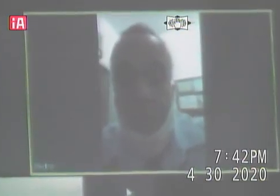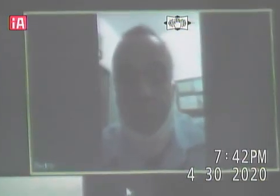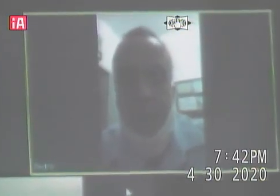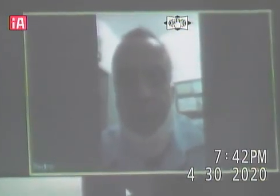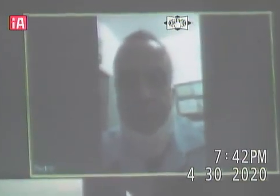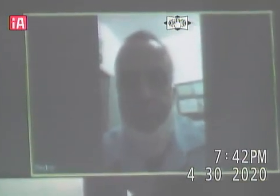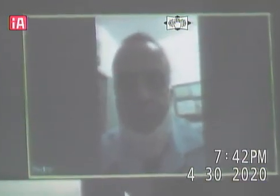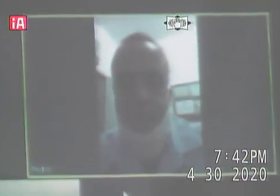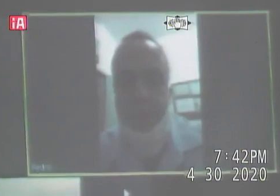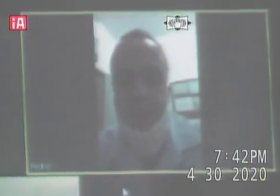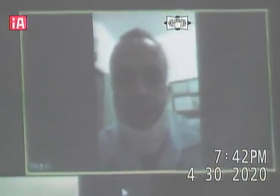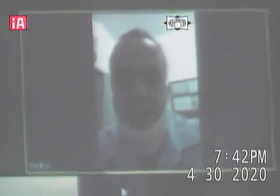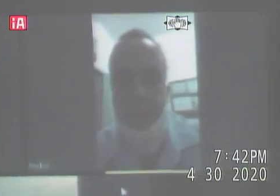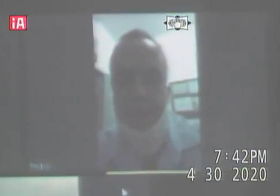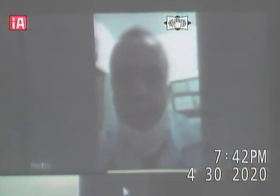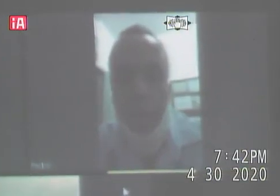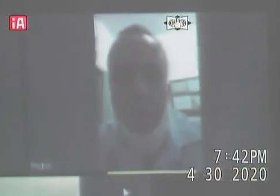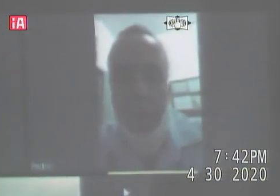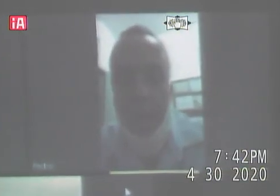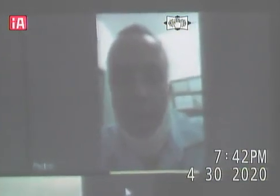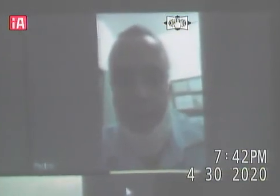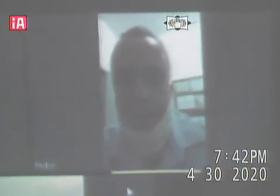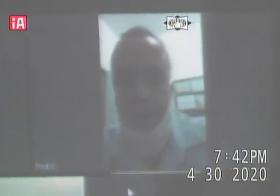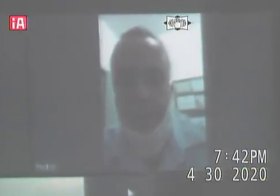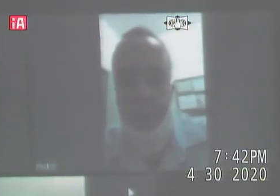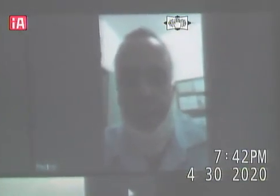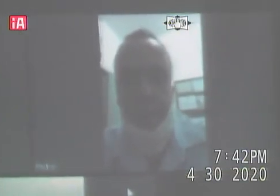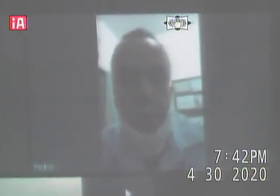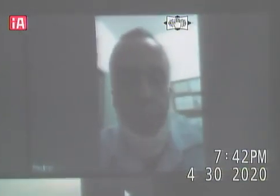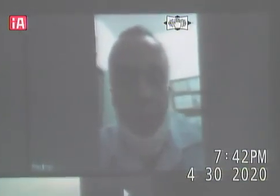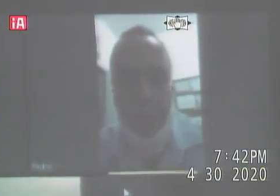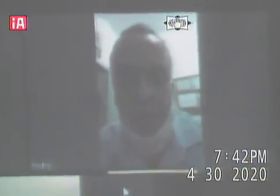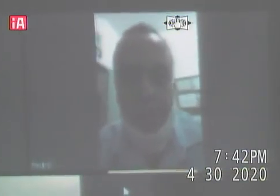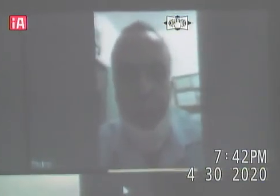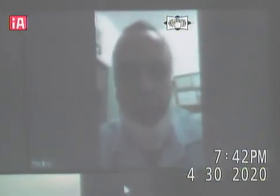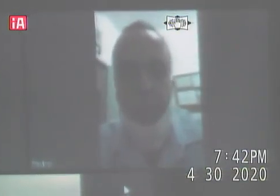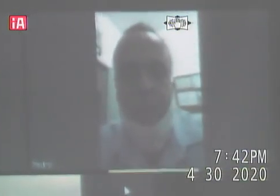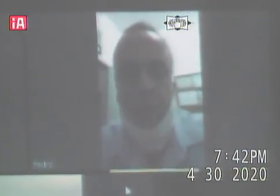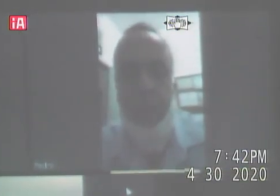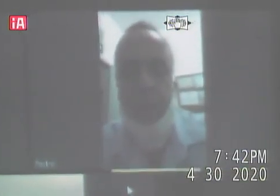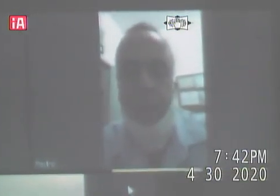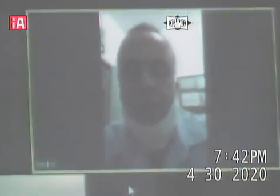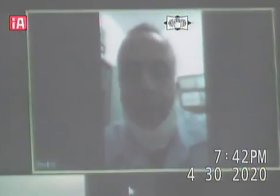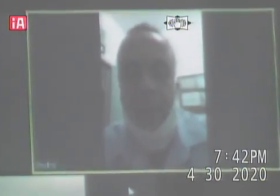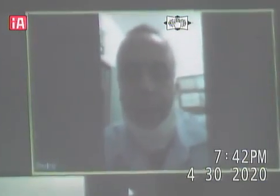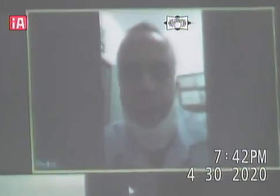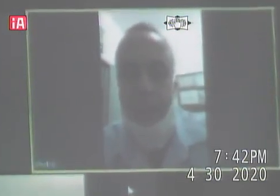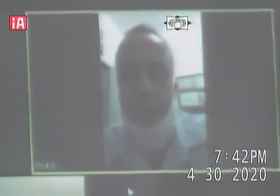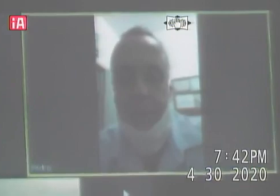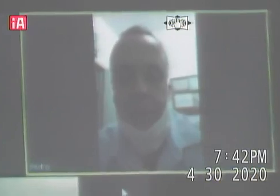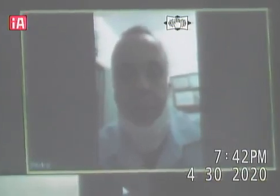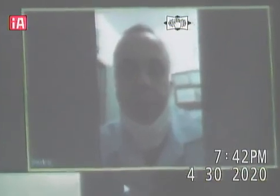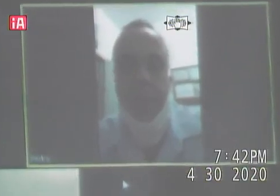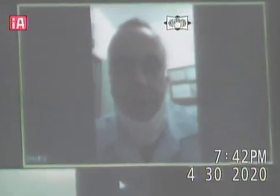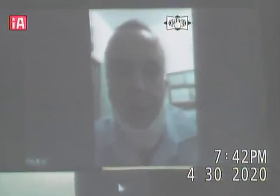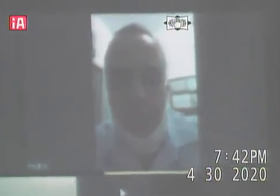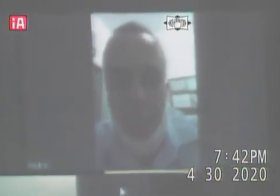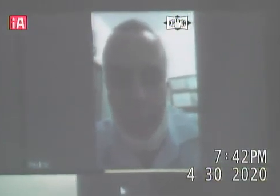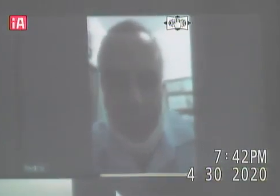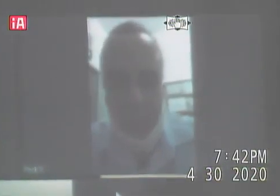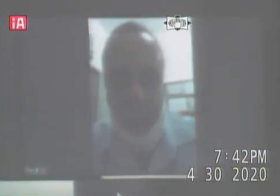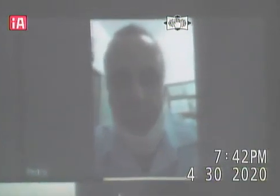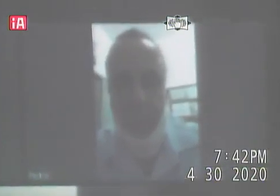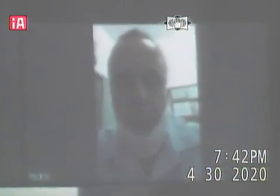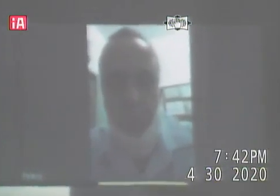voou para Valença, se ele voou para cá, porque ele tem uma saúde de qualidade. é